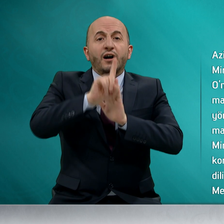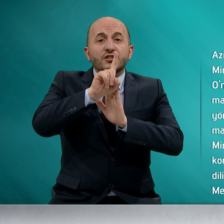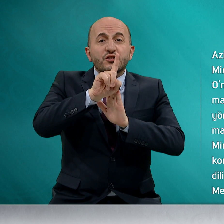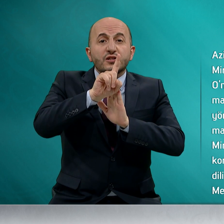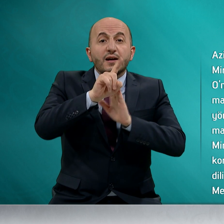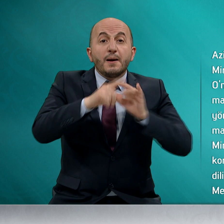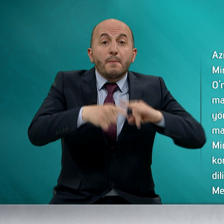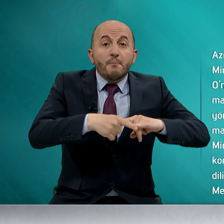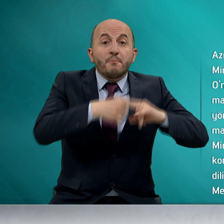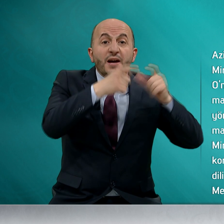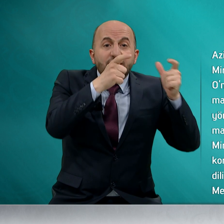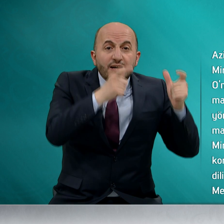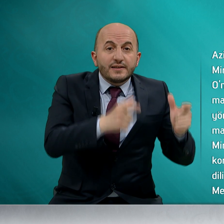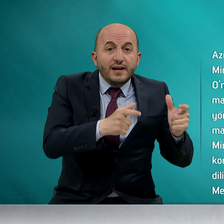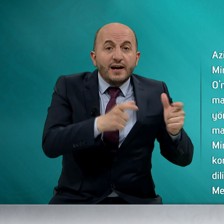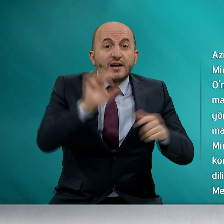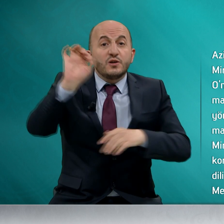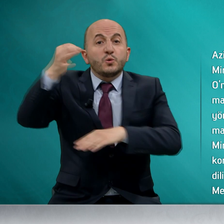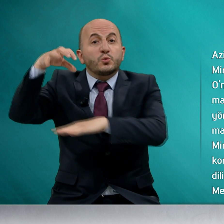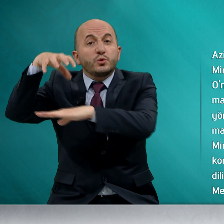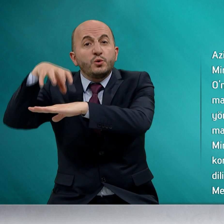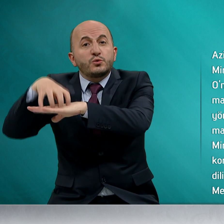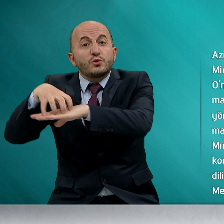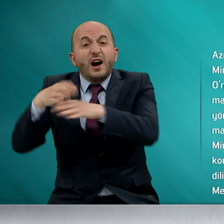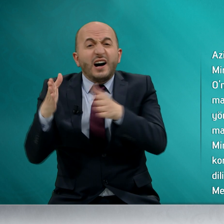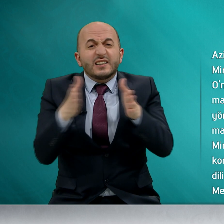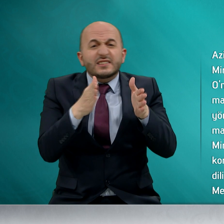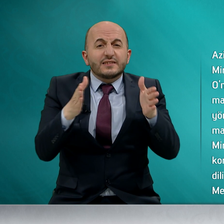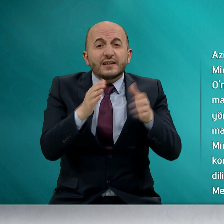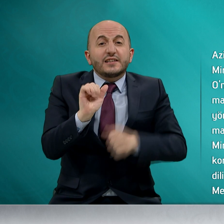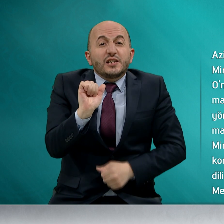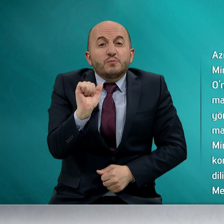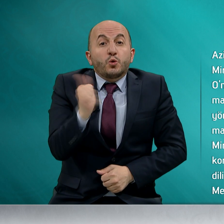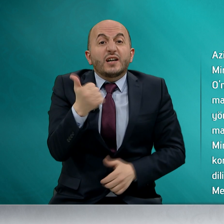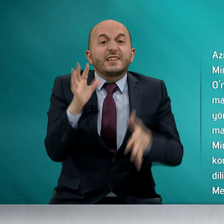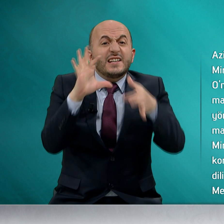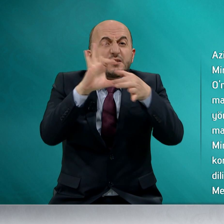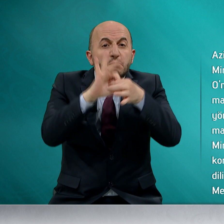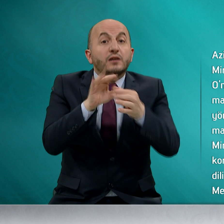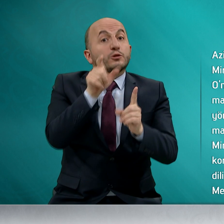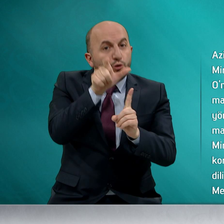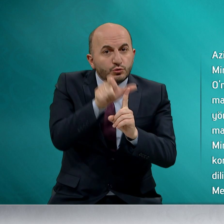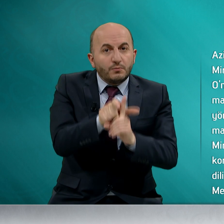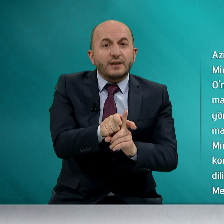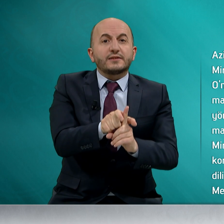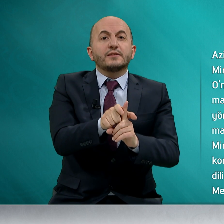Miraç, Mekke ile Kudüs arasındaki mukaddes bağı korumaktır.